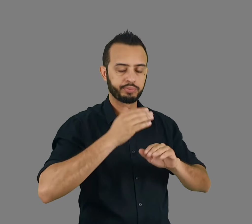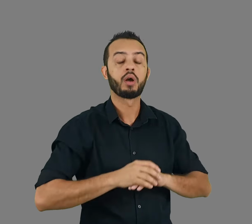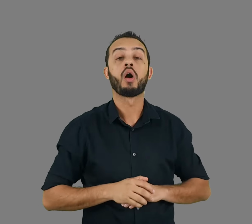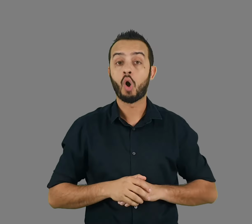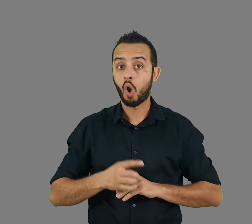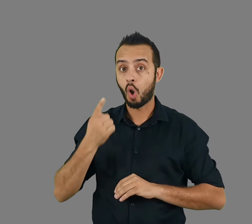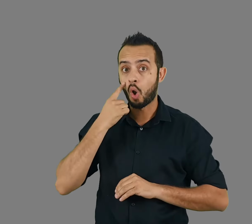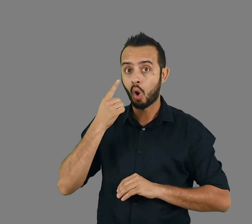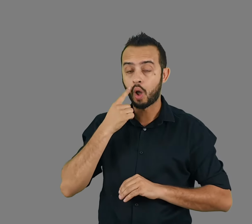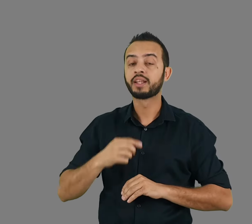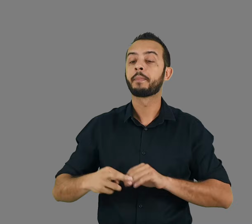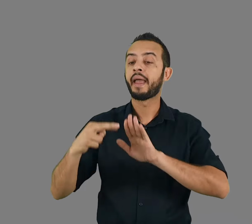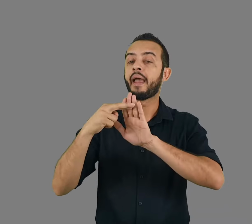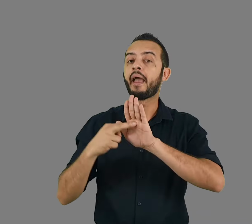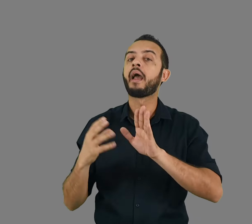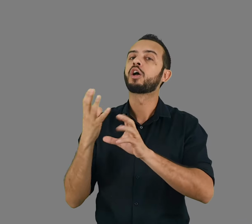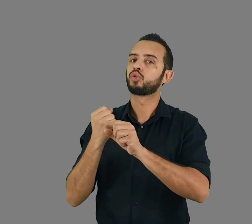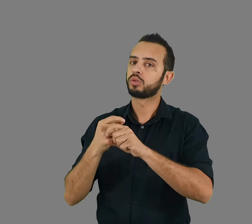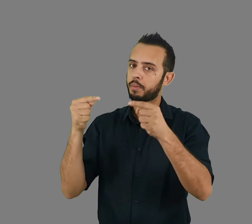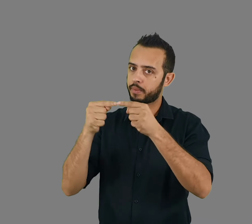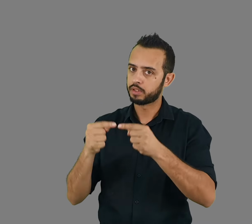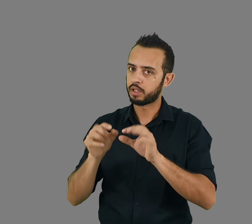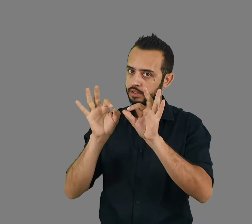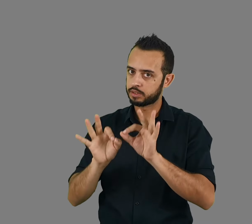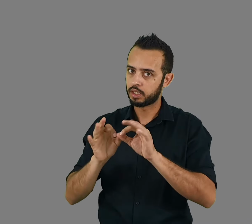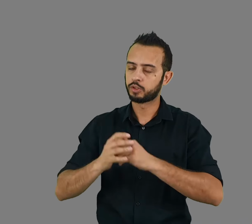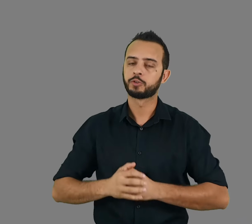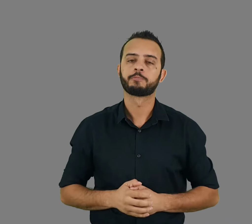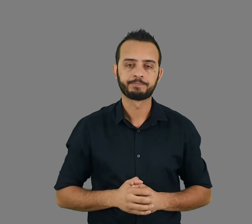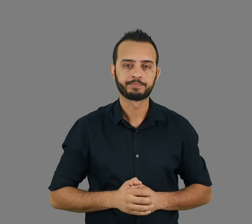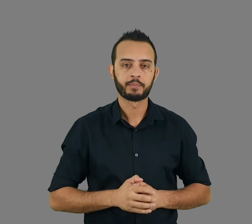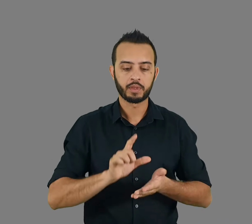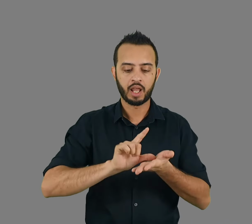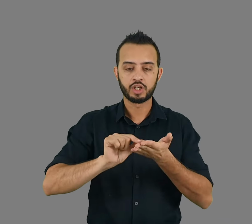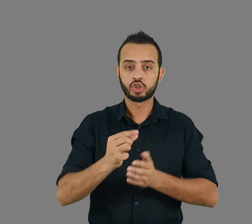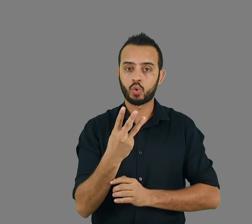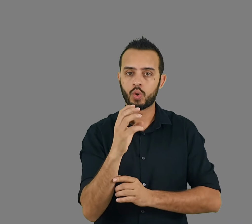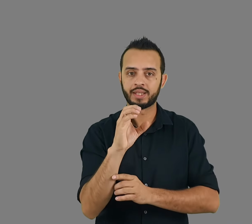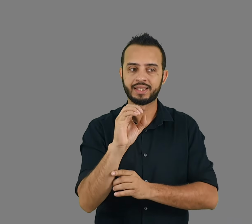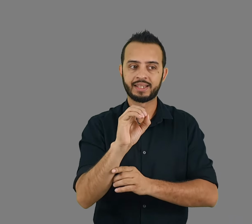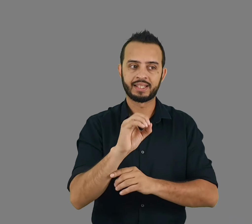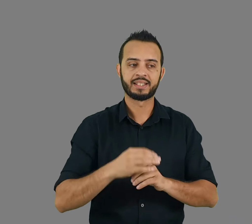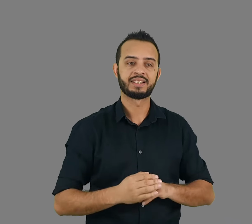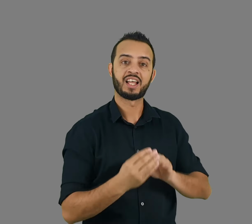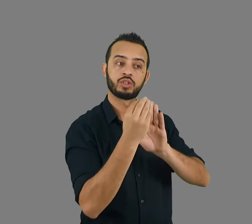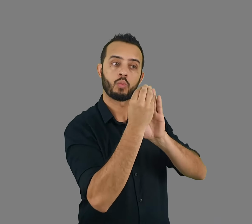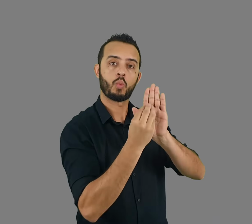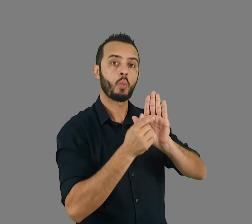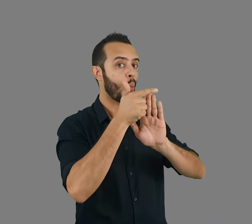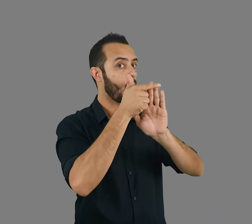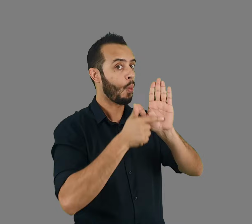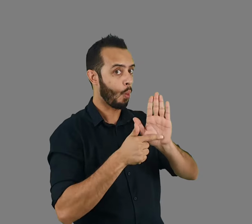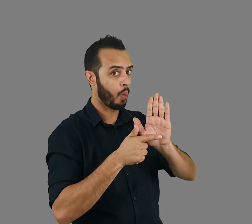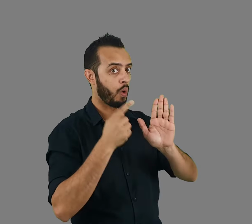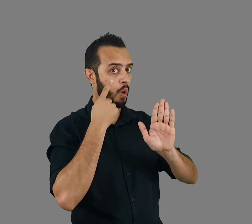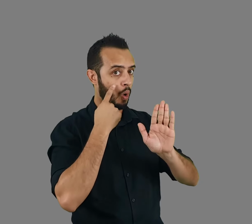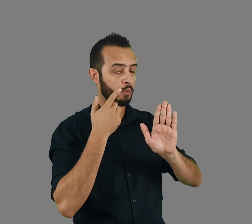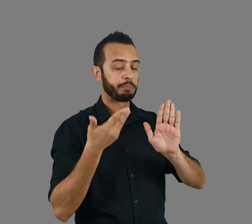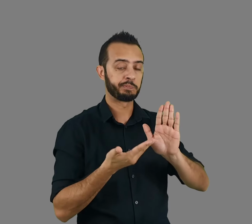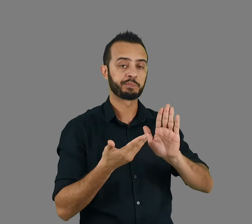normas brasileiras de contabilidade. Artigo 30. Das omissões. Os casos omissos no presente